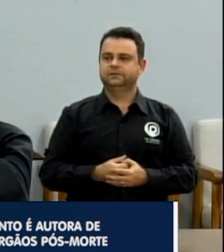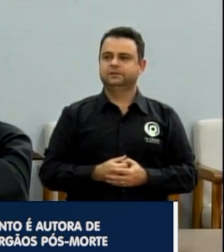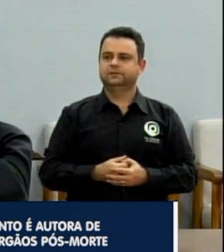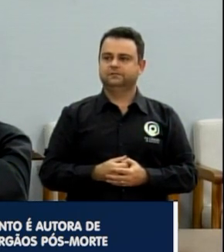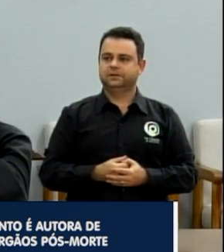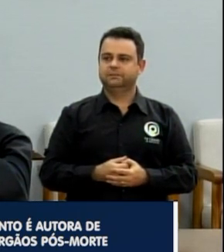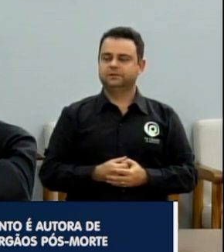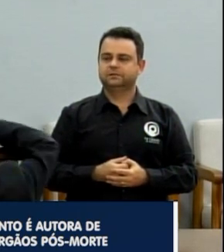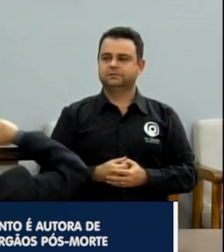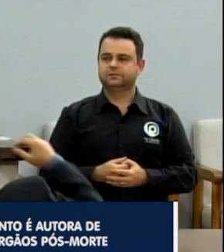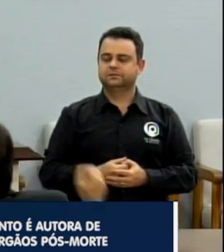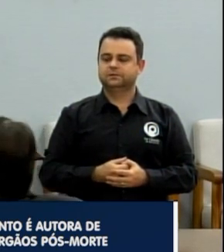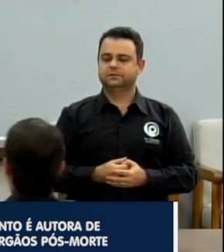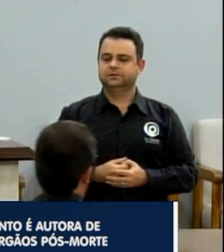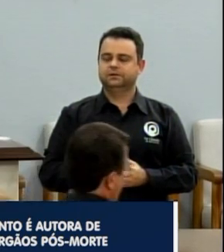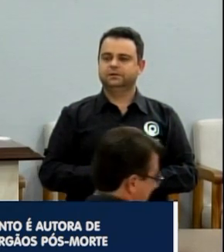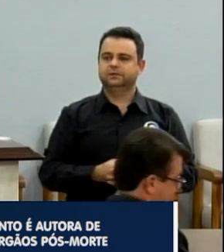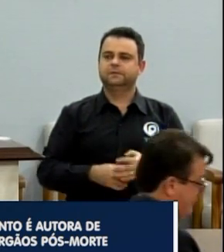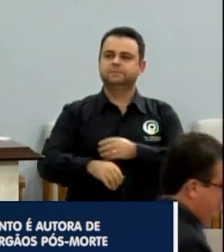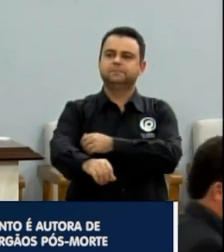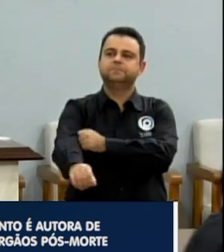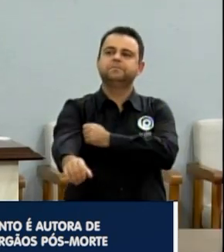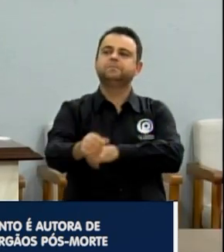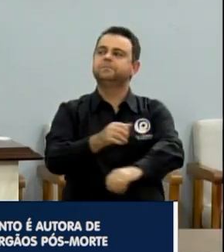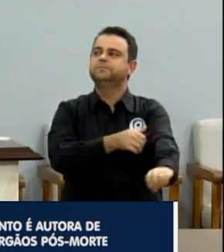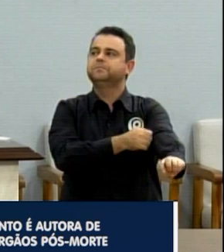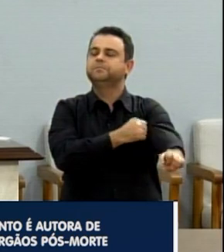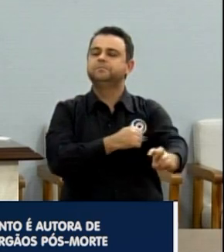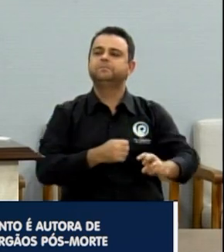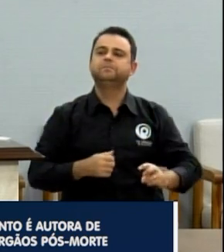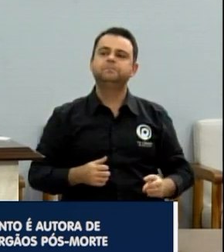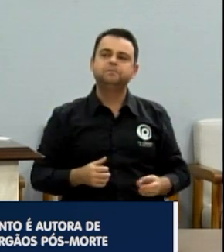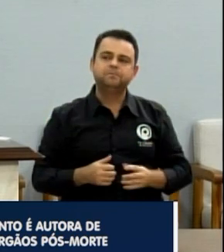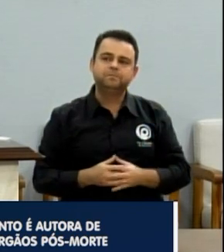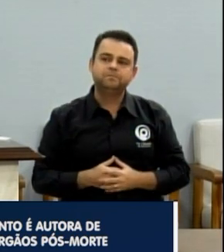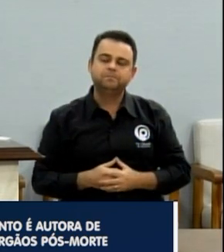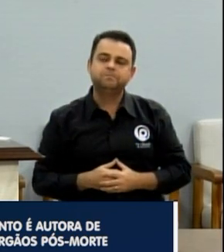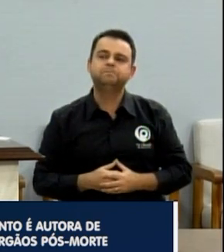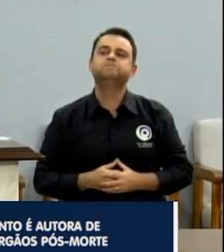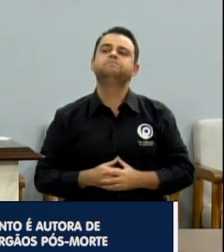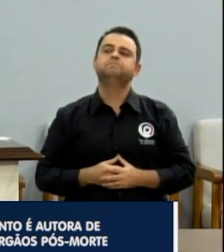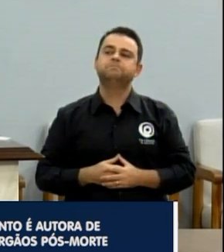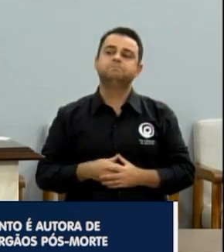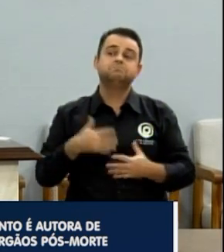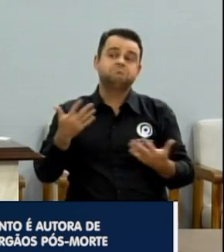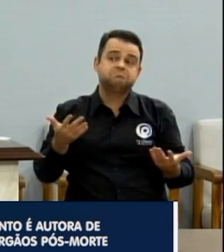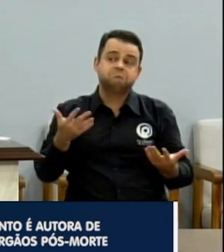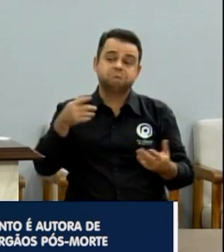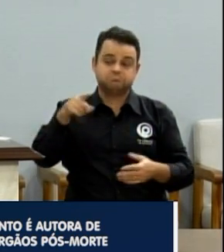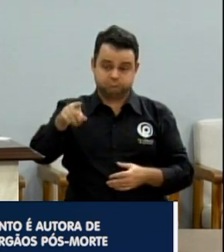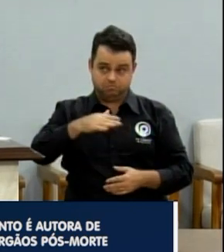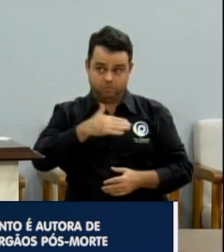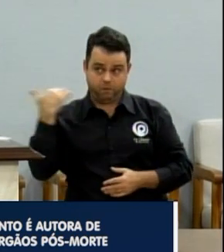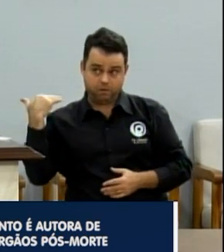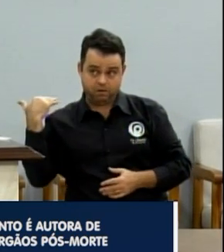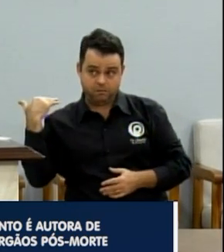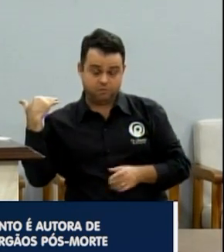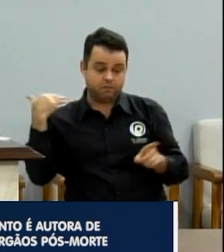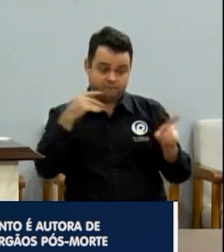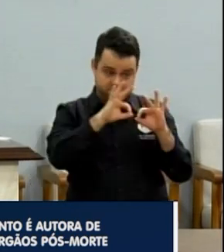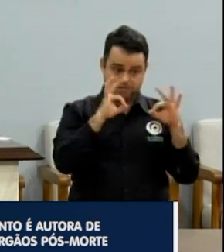Obrigada. Tá certo. E não há como garantir que a família irá respeitar a vontade do